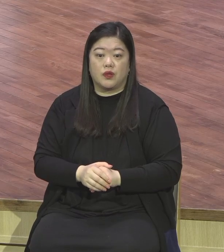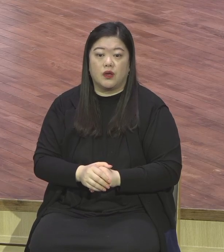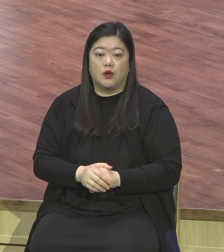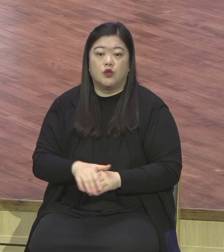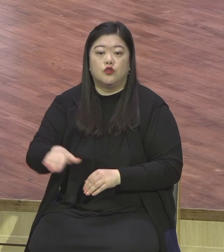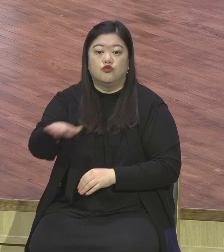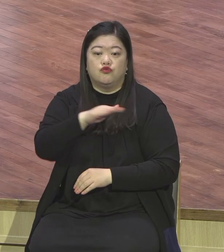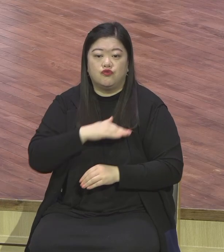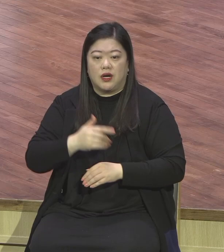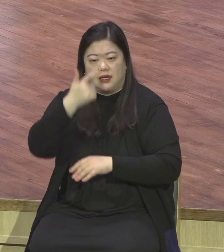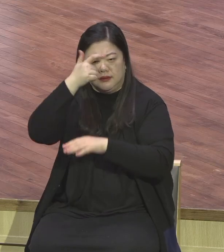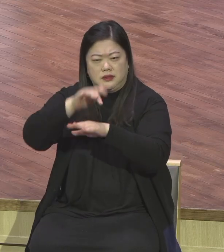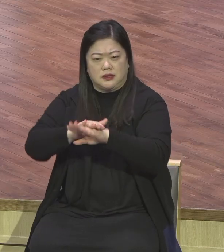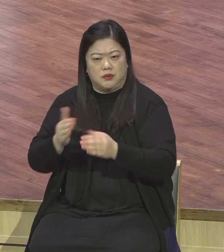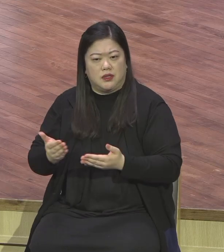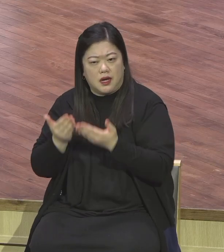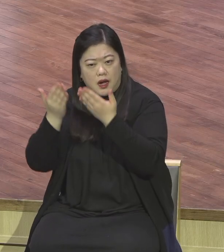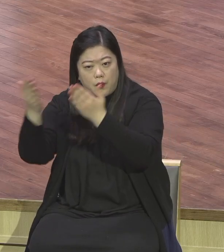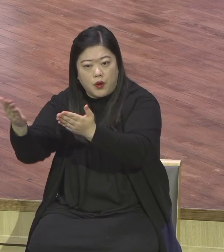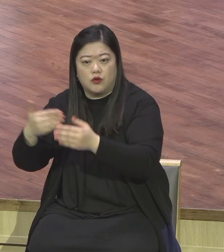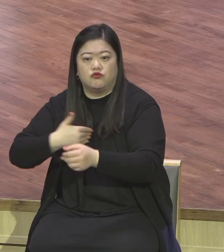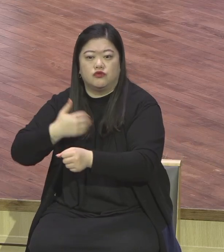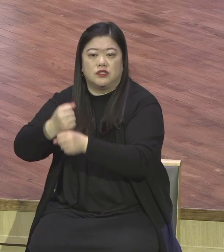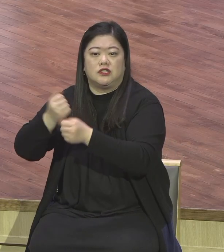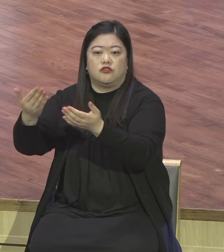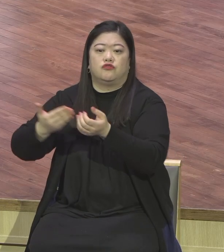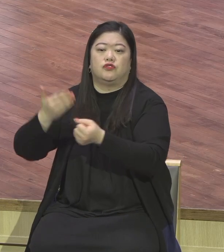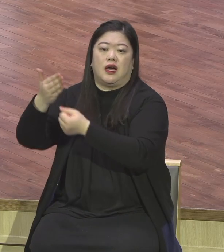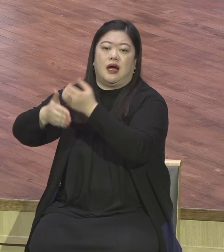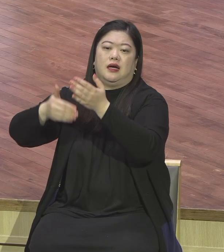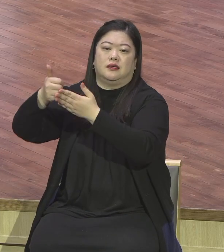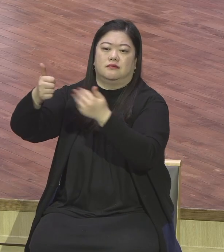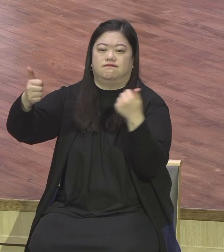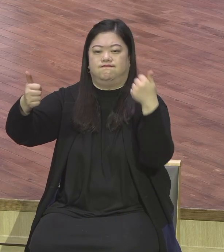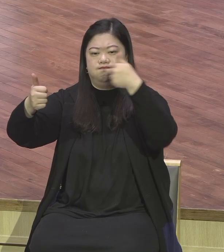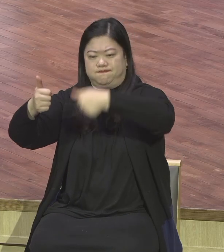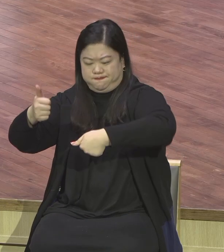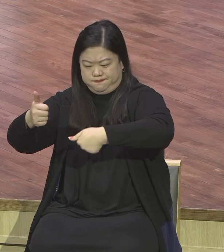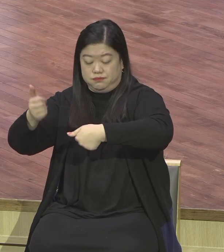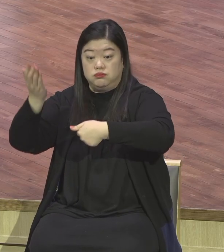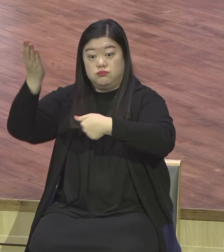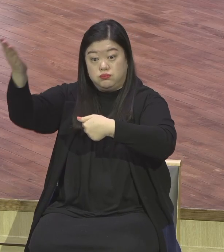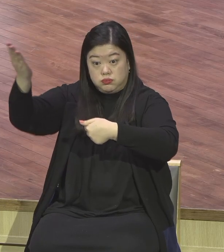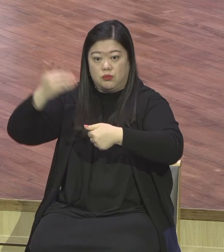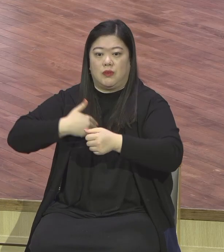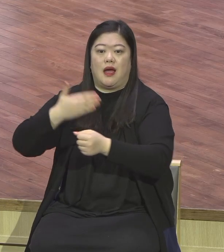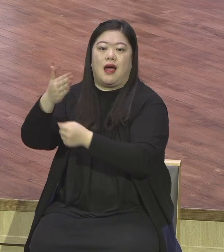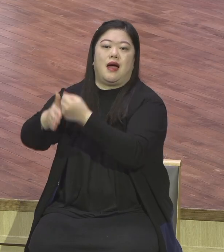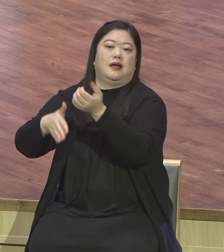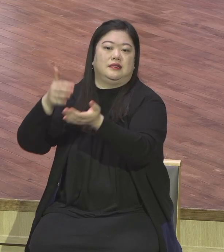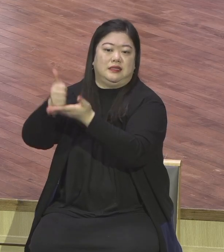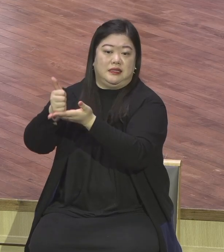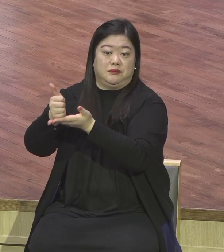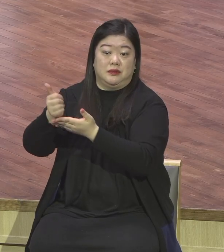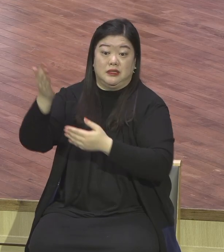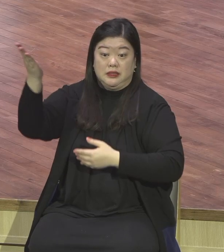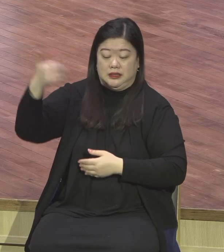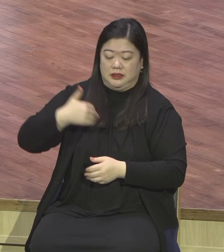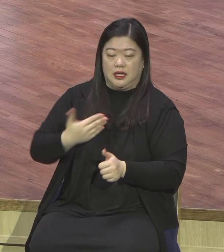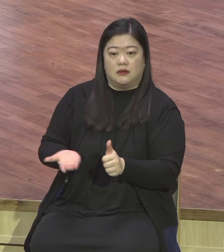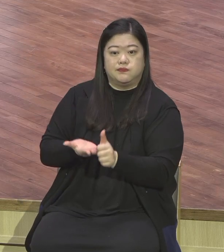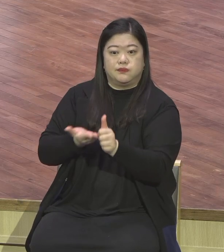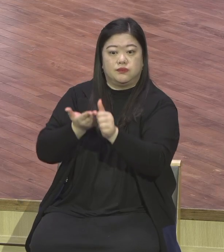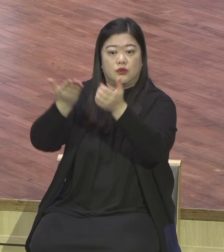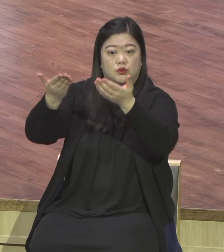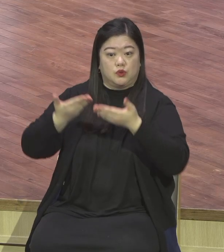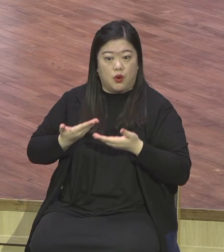경비하며 우리를 지으신 여호 앞에 무릎을 꿇자 그는 우리 하나님이시오 우리는 그가 기르시는 백성이며